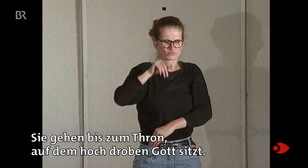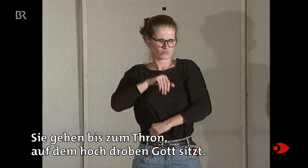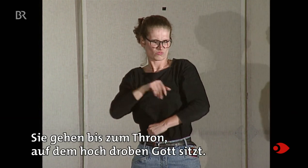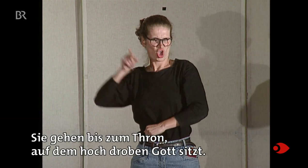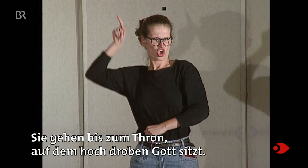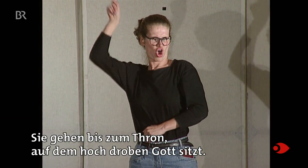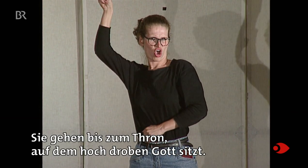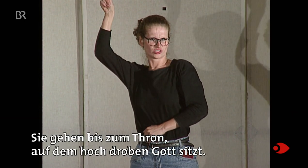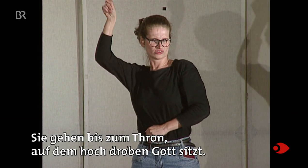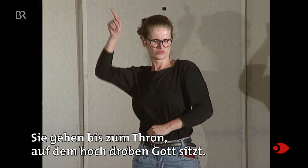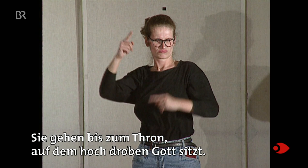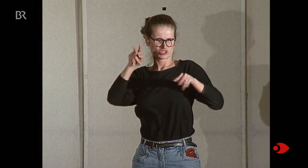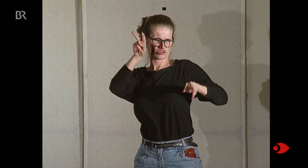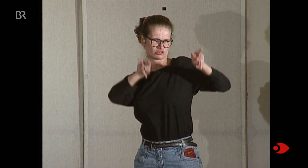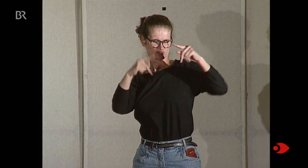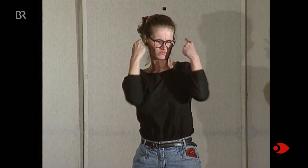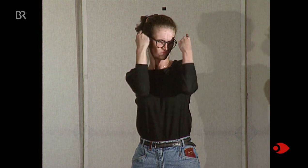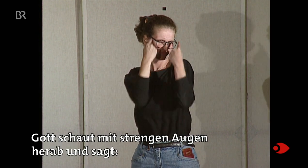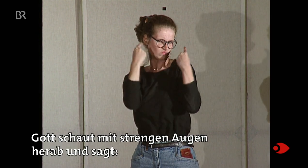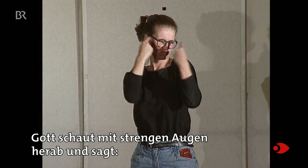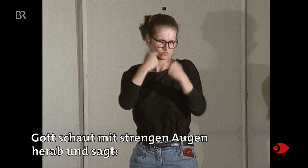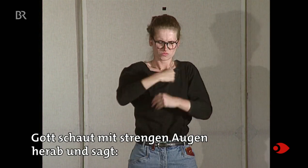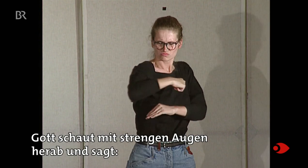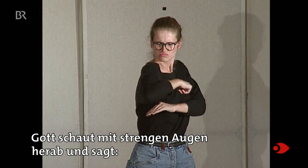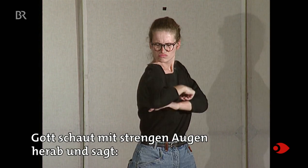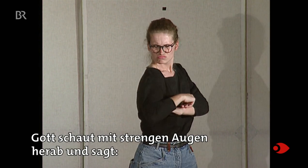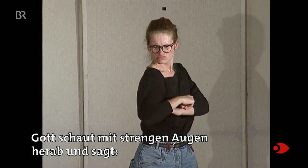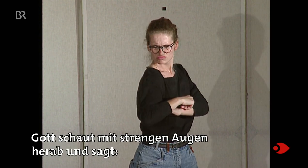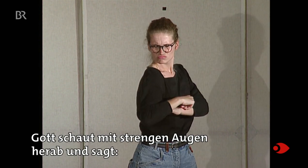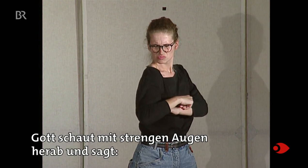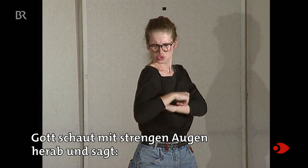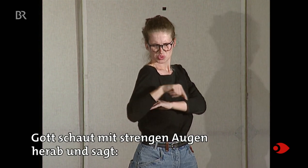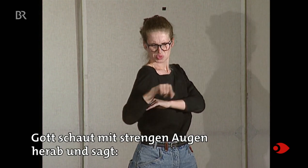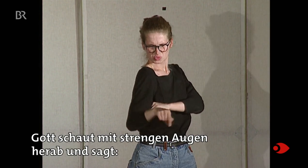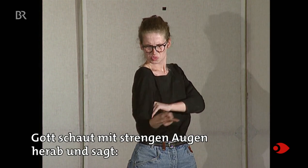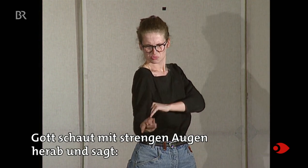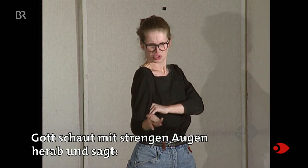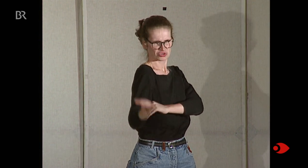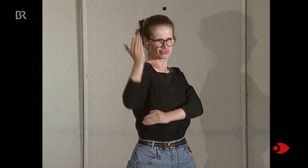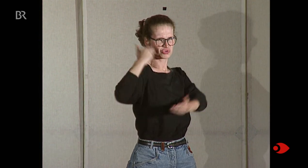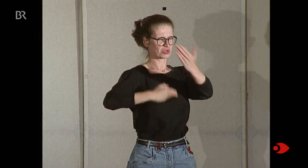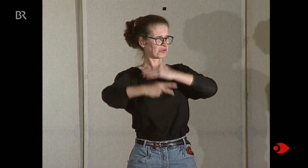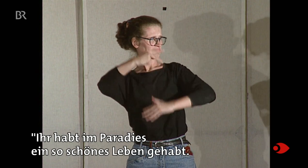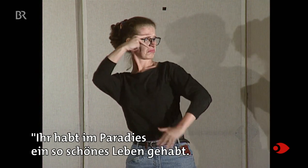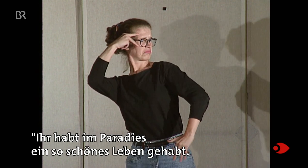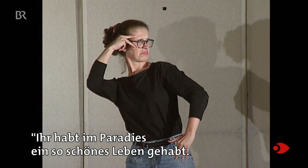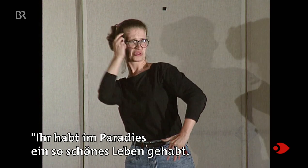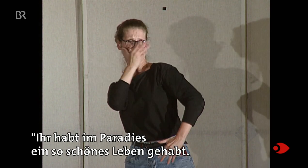hochdrogen Gott sitzt. Gott schaut mit strengen Augen herab und sagt, ihr habt im